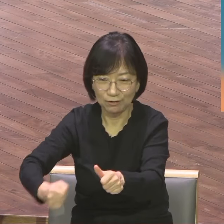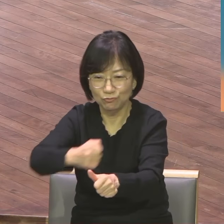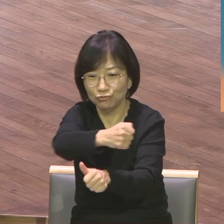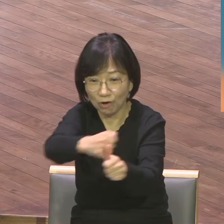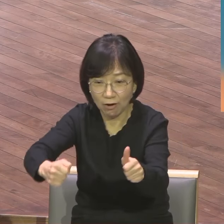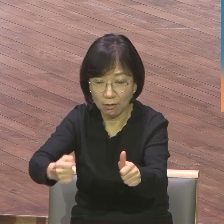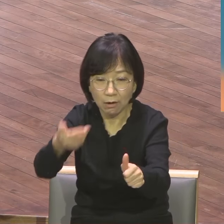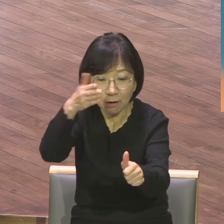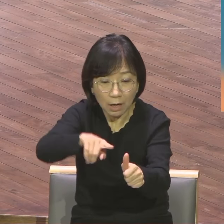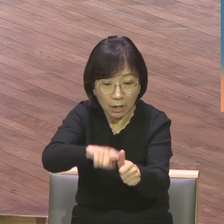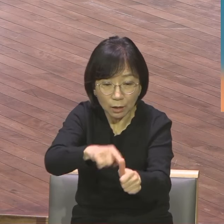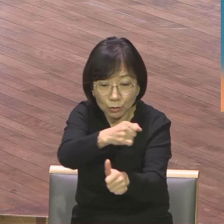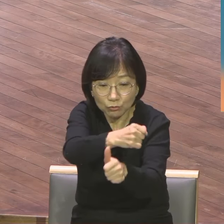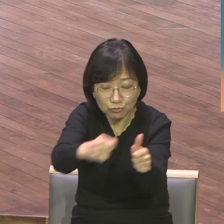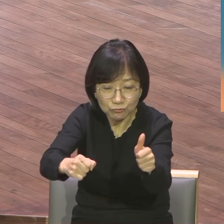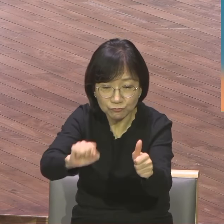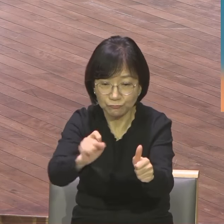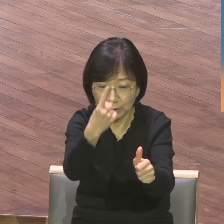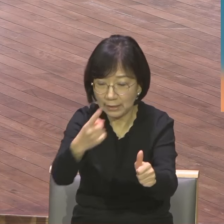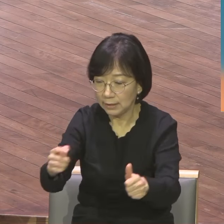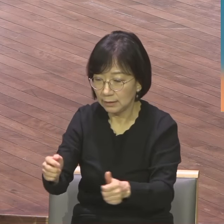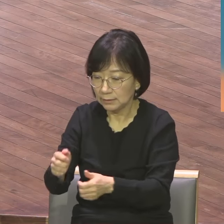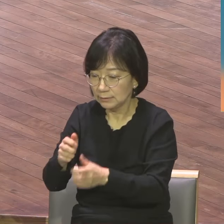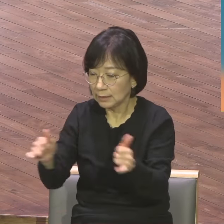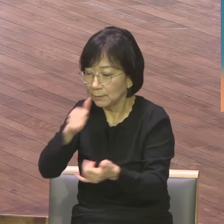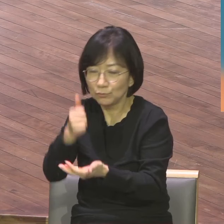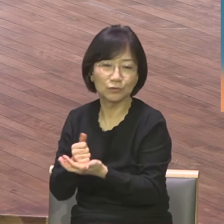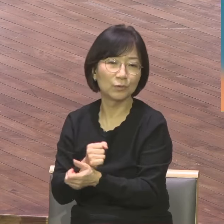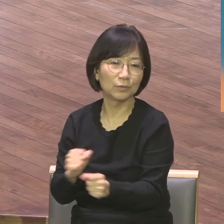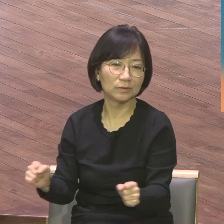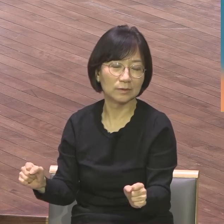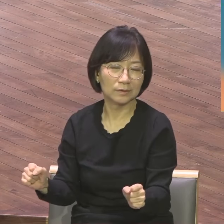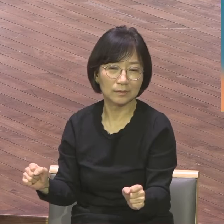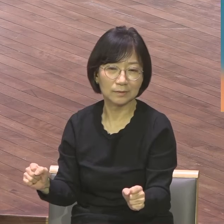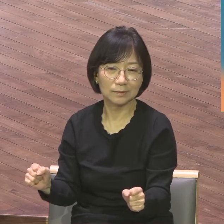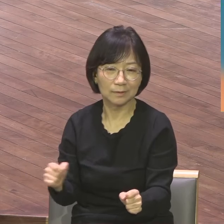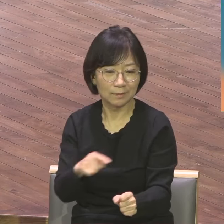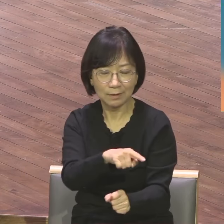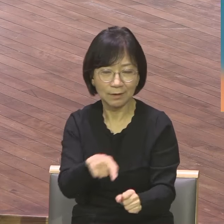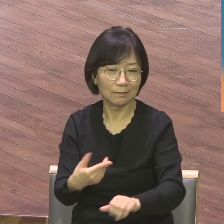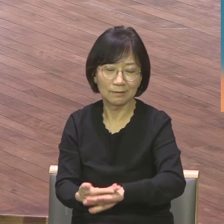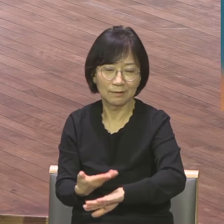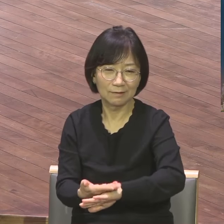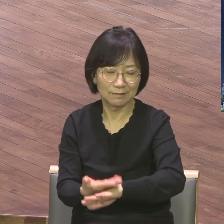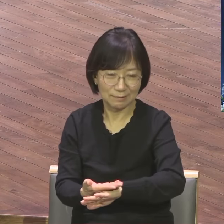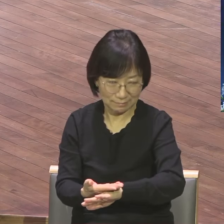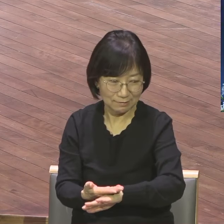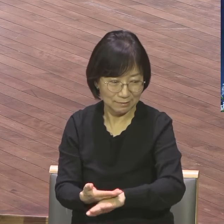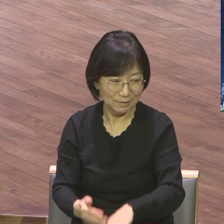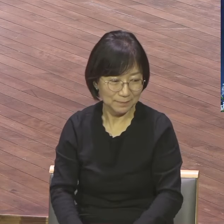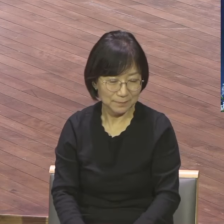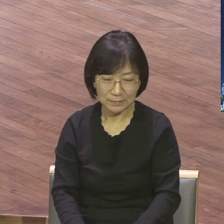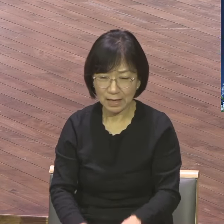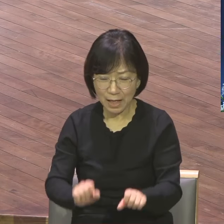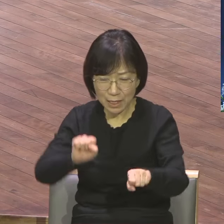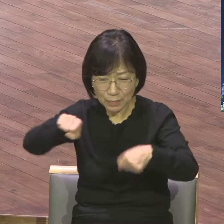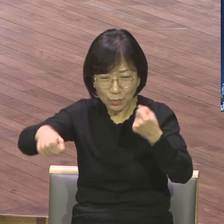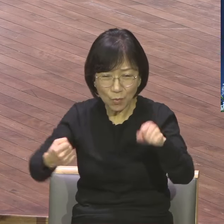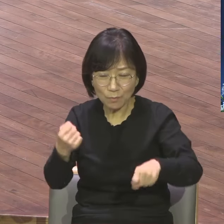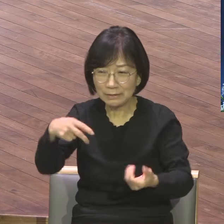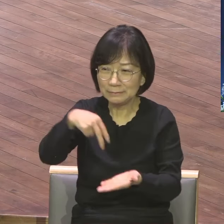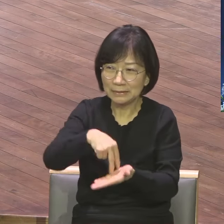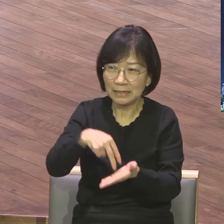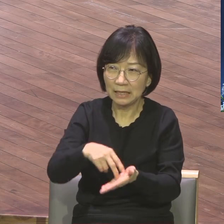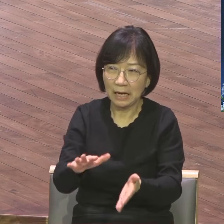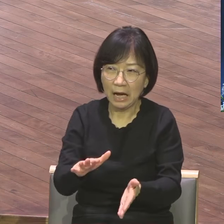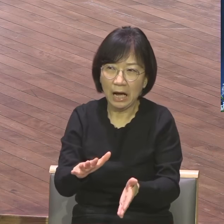편에서는 제3의 장소예요. 얼마나 무서운 장소인지 모릅니다. 동물편에서는 얼마나